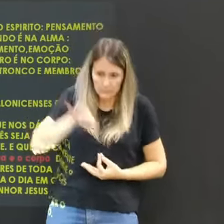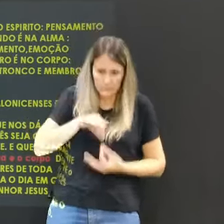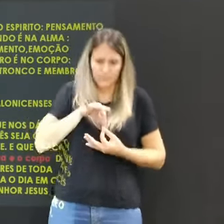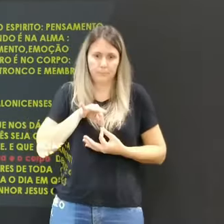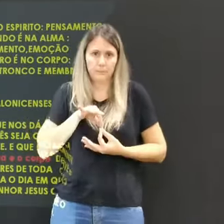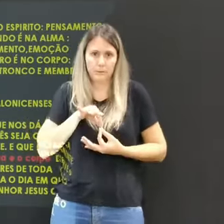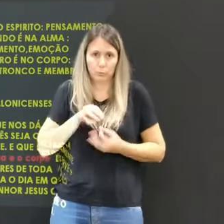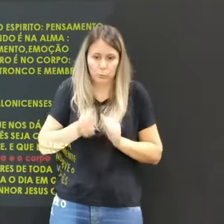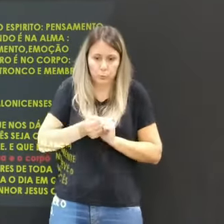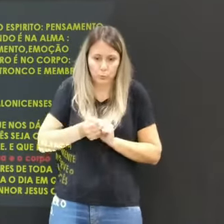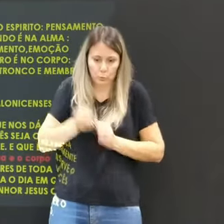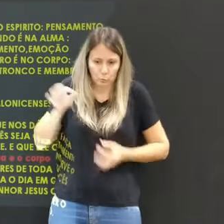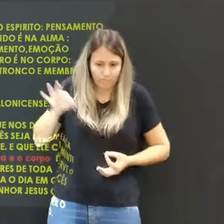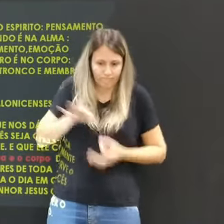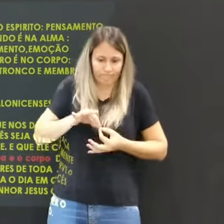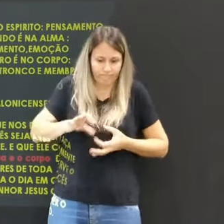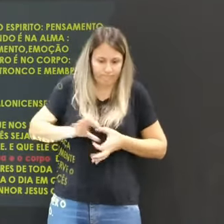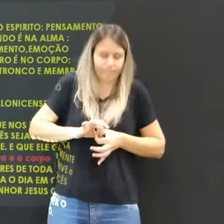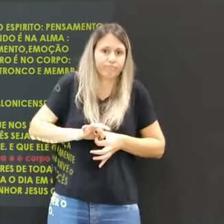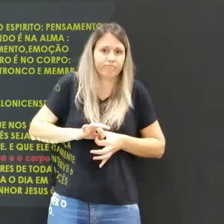Aí nosso espírito é junto, é unido.